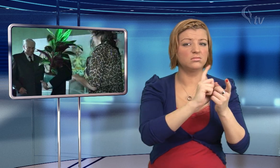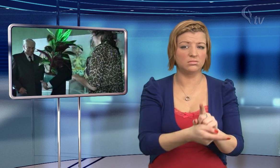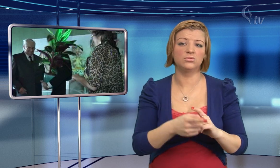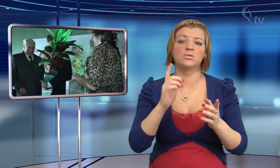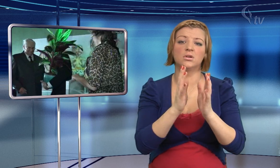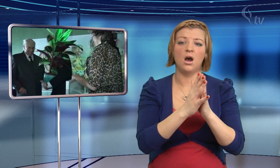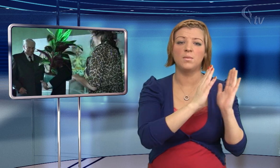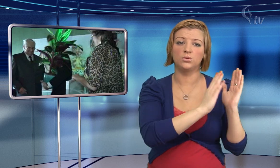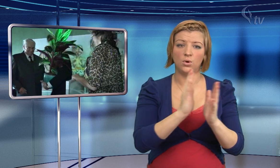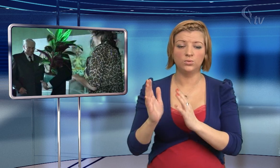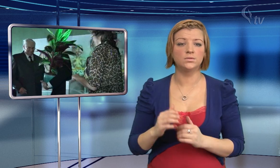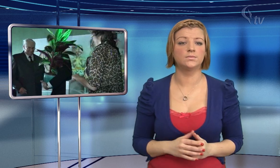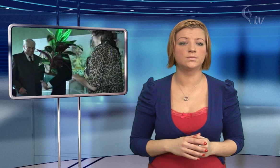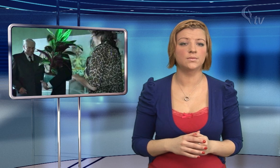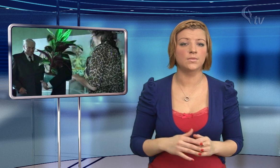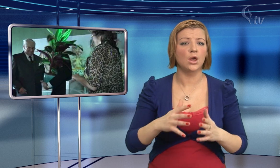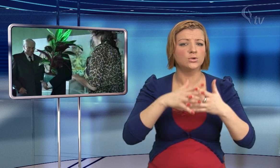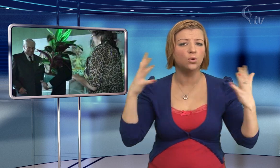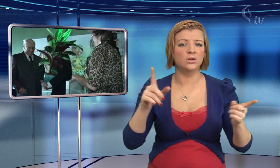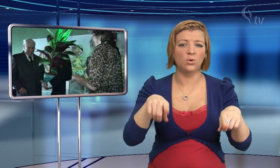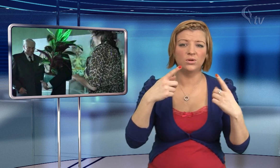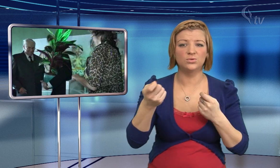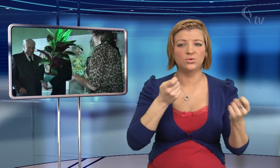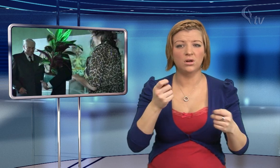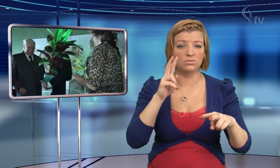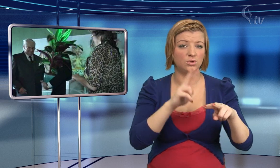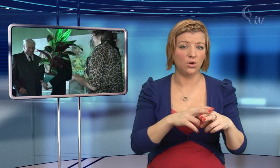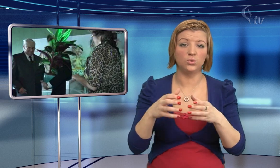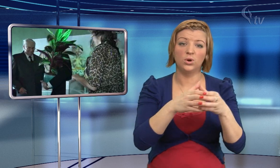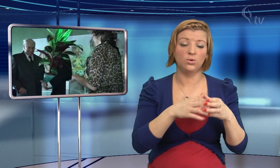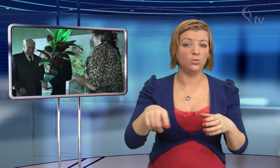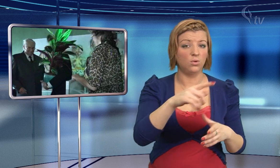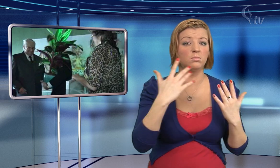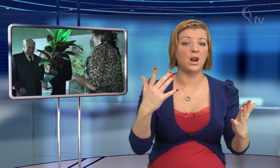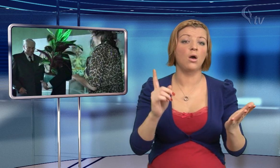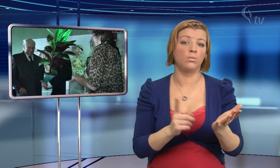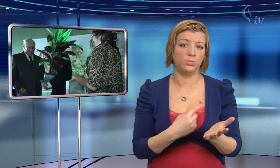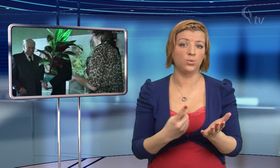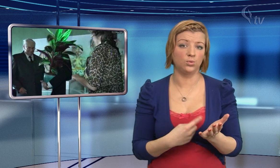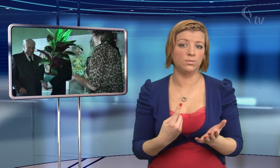muudetud raamatukoguks ja suurte ürituste korraldamise koht ühingul praegu puudub.